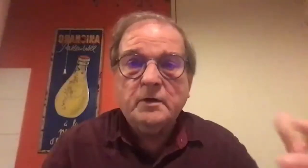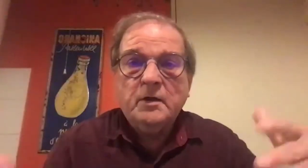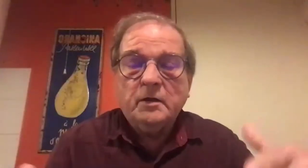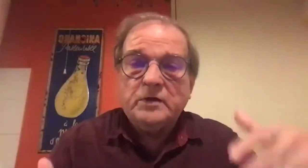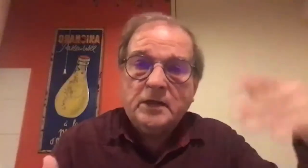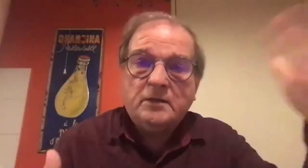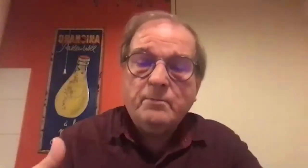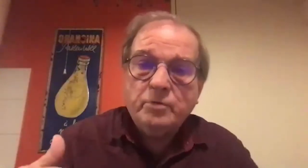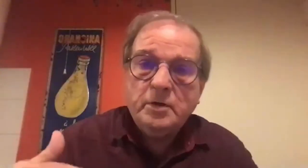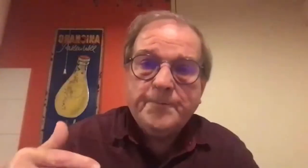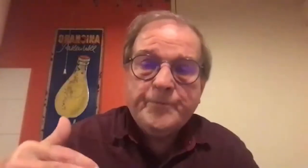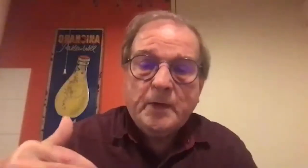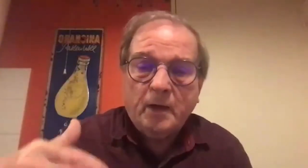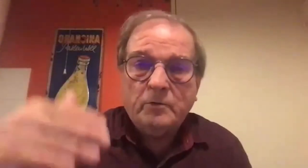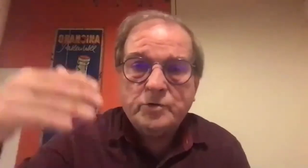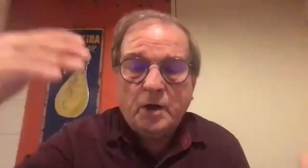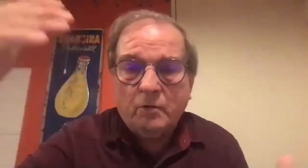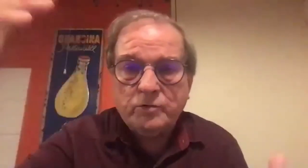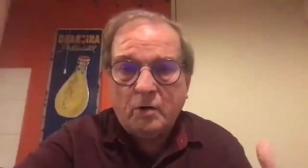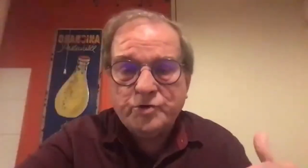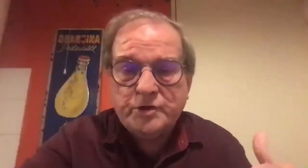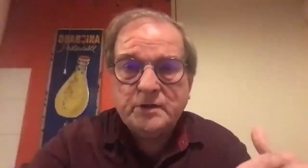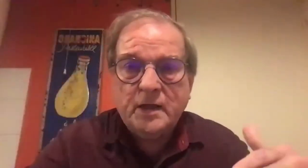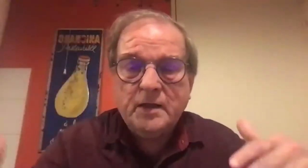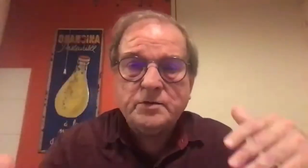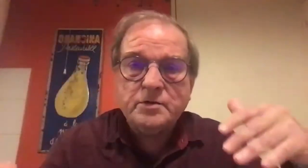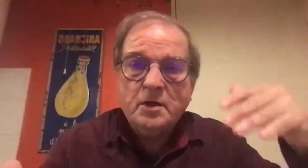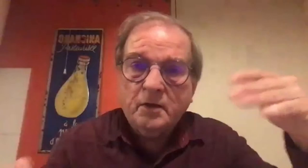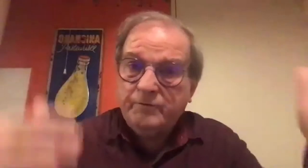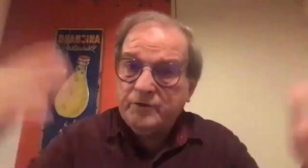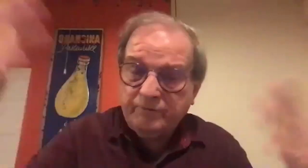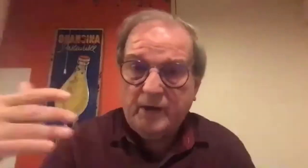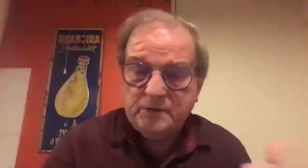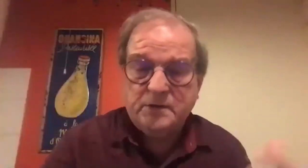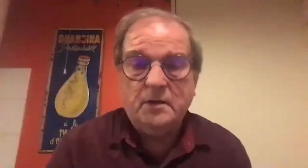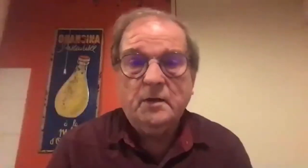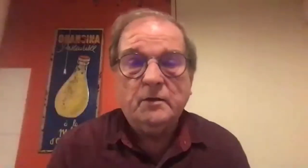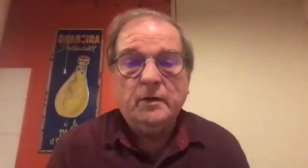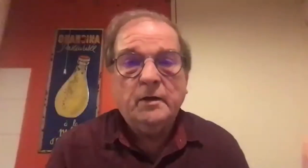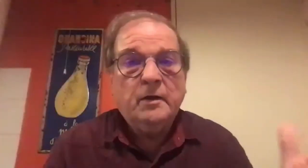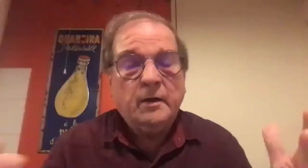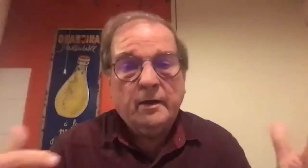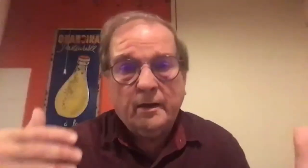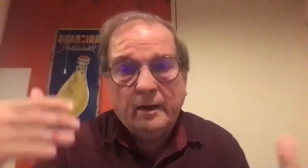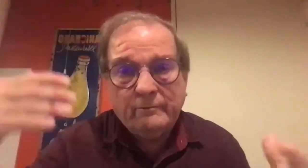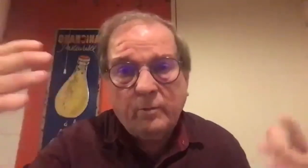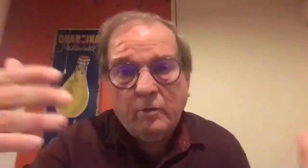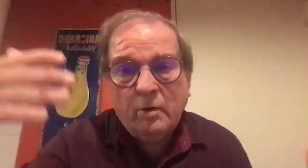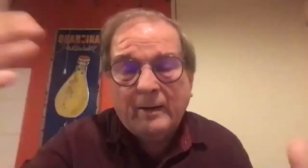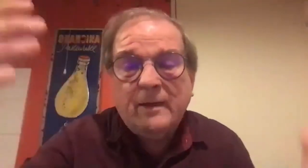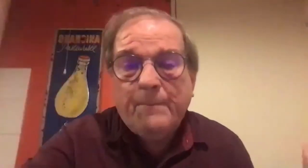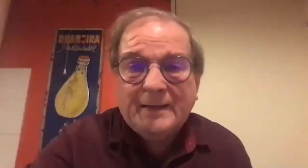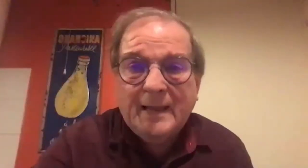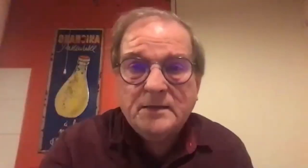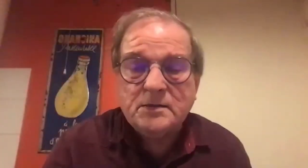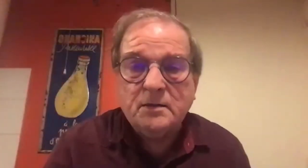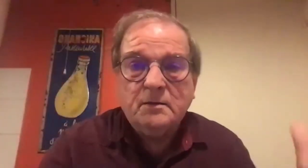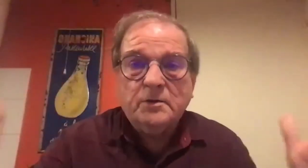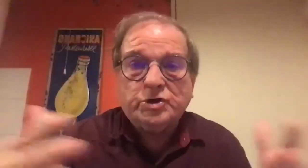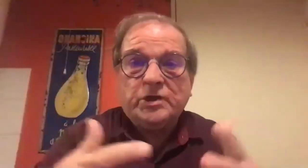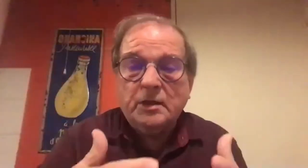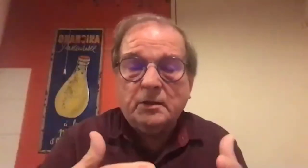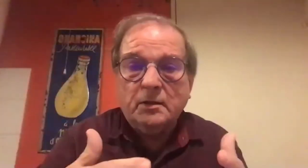questão de você atribuir aos dissidentes e vice-versa, né? Uma